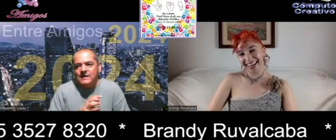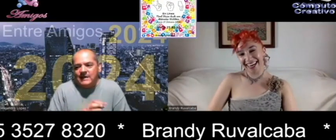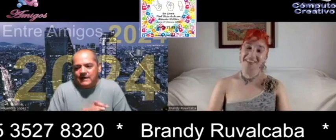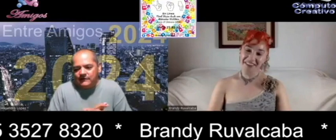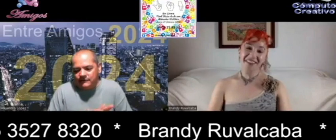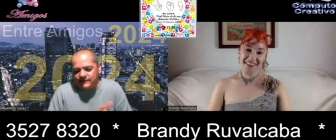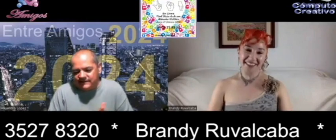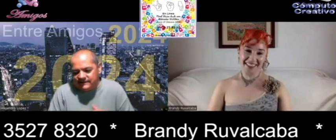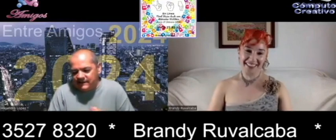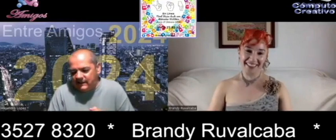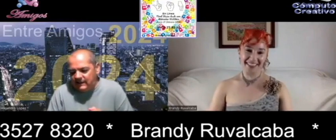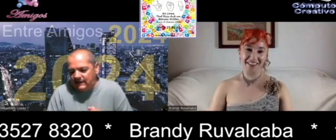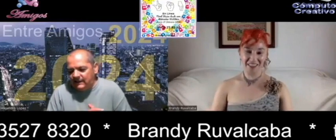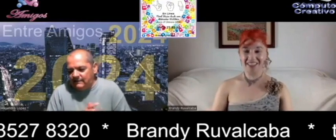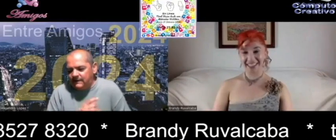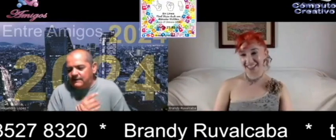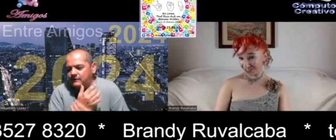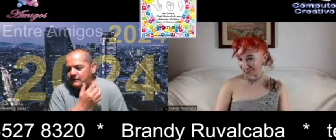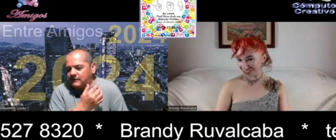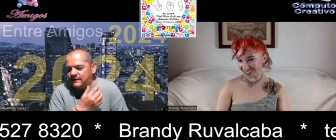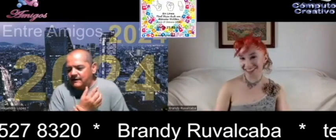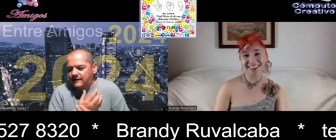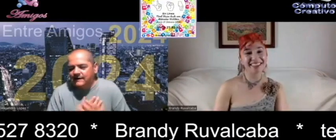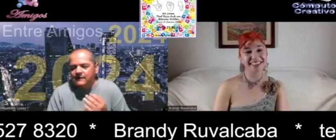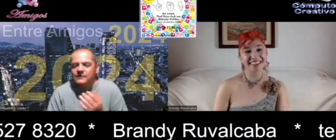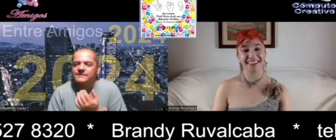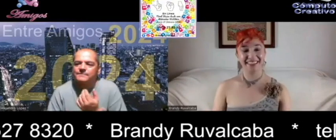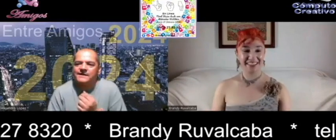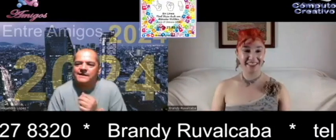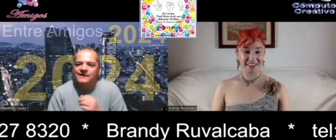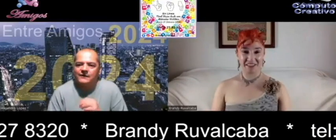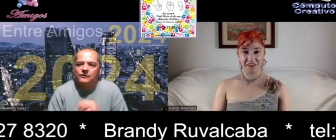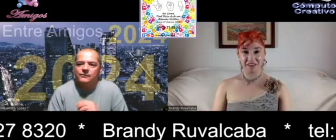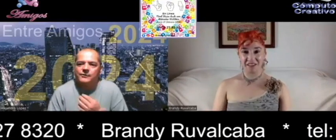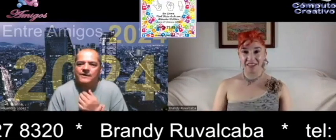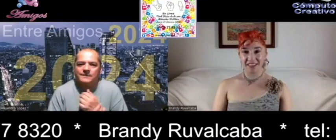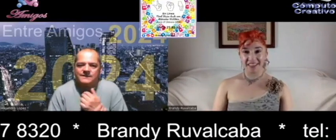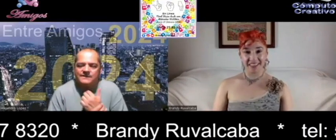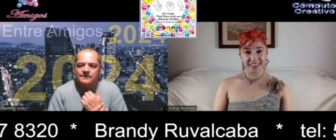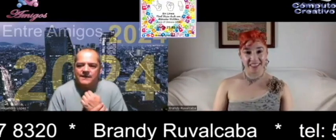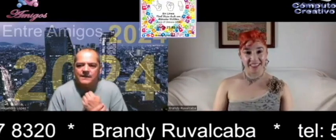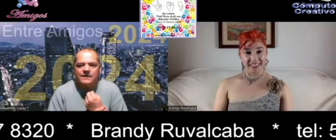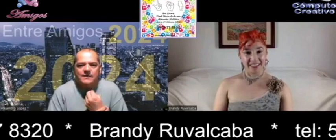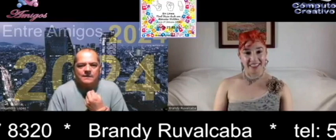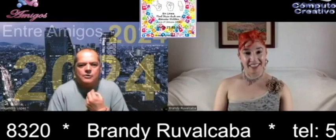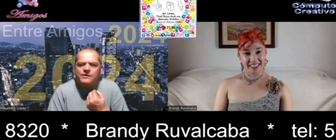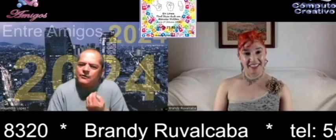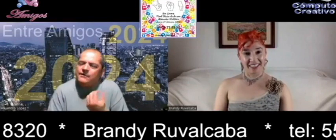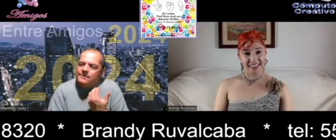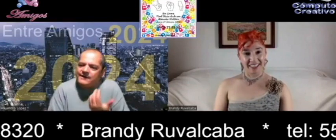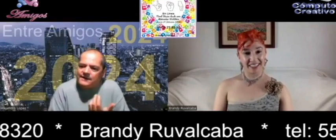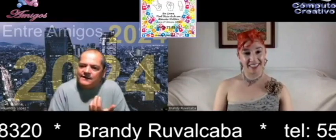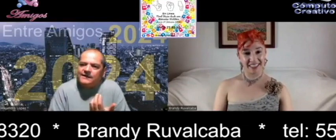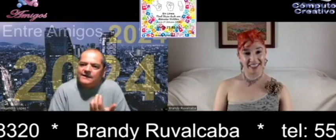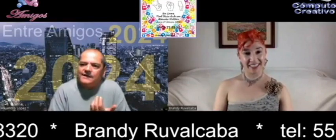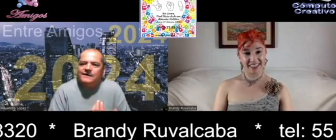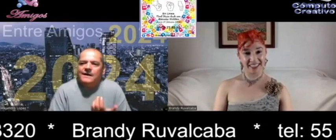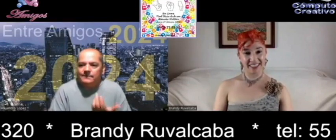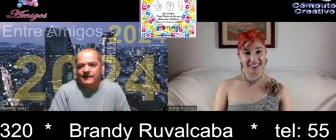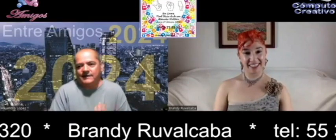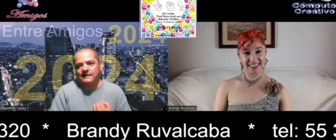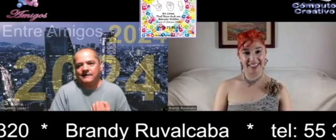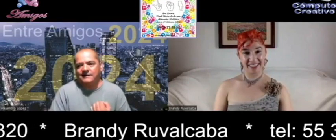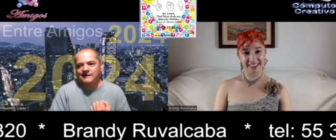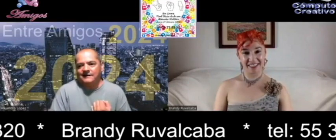¿no? Entonces, la verdad que creo que es parte de, ¿no? Porque además también, ¿por qué no divertirte